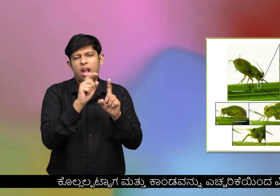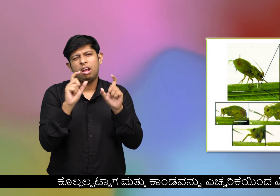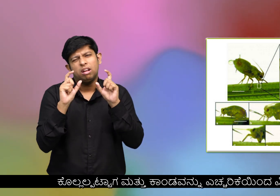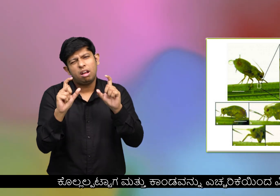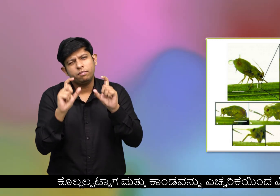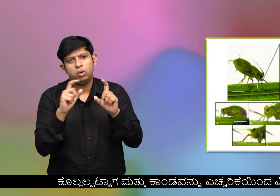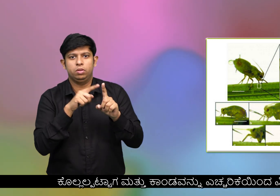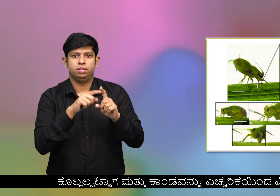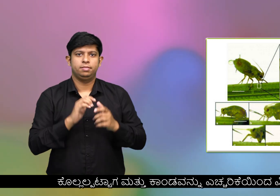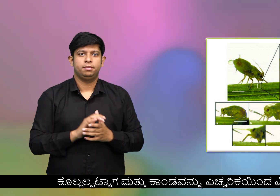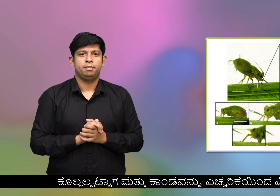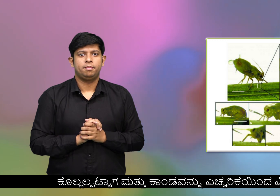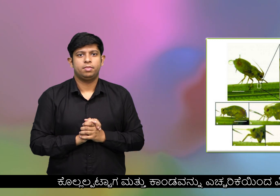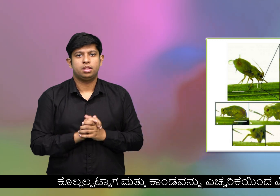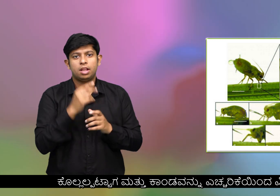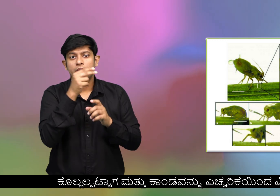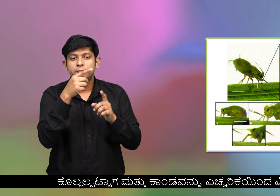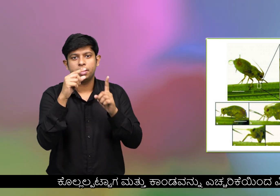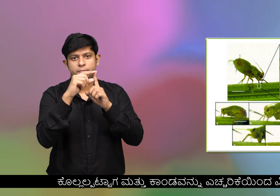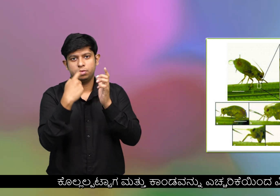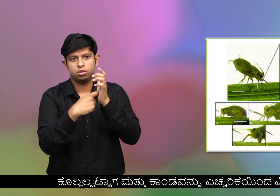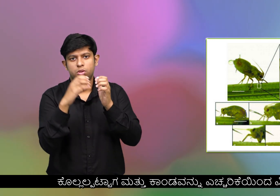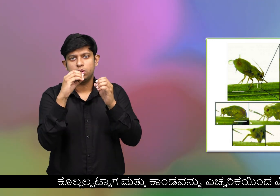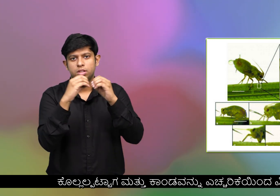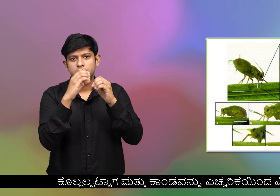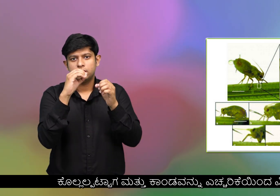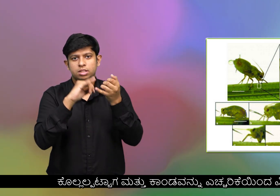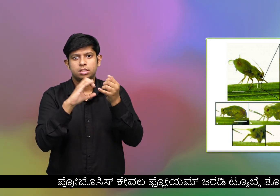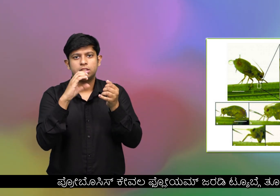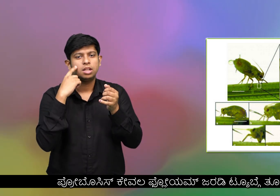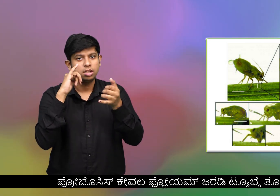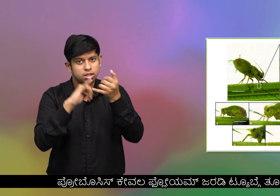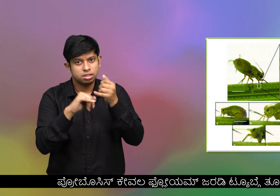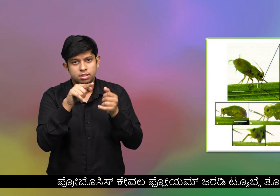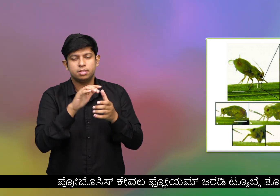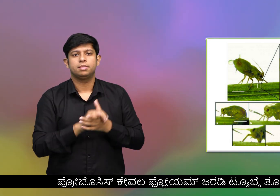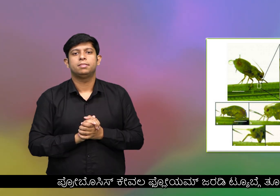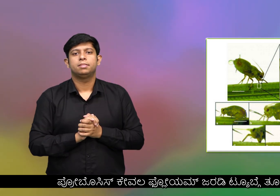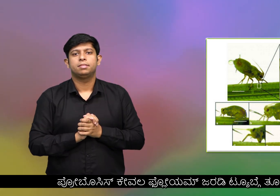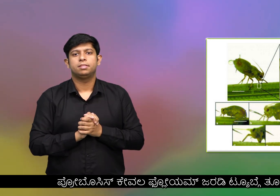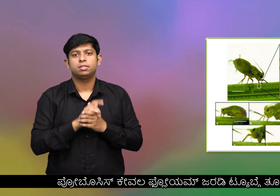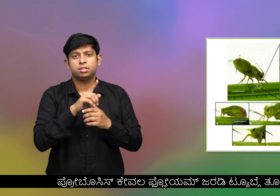ಕೊಲ್ಲಲ್ಪಟ್ಟಾಗ ಮತ್ತು ಕಾಂಡವನ್ನು ಎಚ್ಚರಿಕೆಯಿಂದ ವಿಭಾಗಿಸಿದಾಗ ಪ್ರೋಬೋಸಿಸ್ ಕೇವಲ ಫ್ಲೋಯಂ ಜರಡಿ